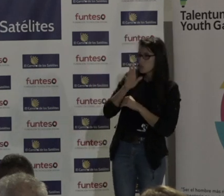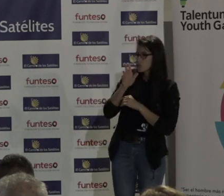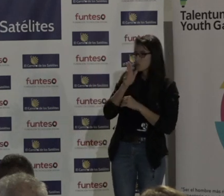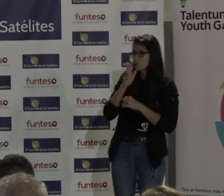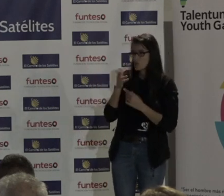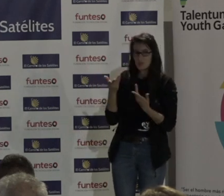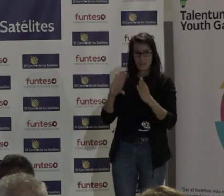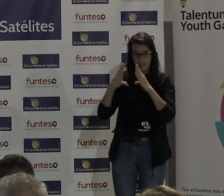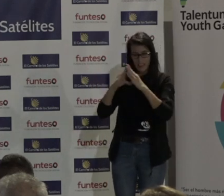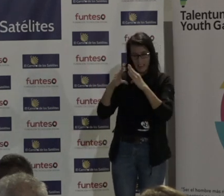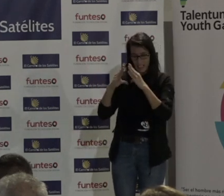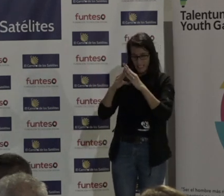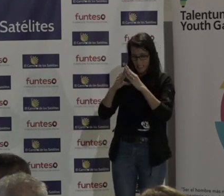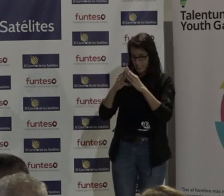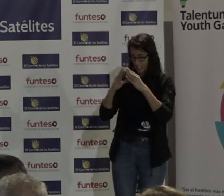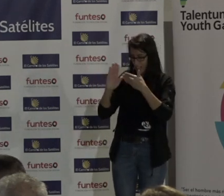quizás más que cualquier otra